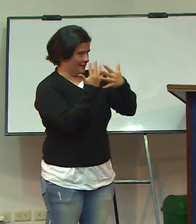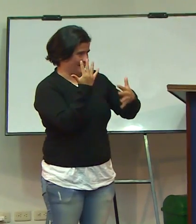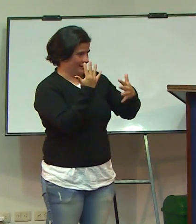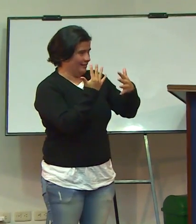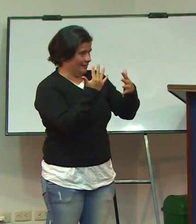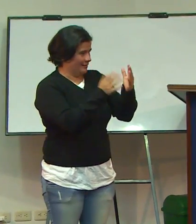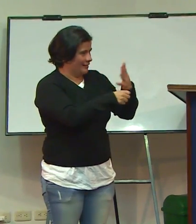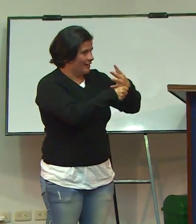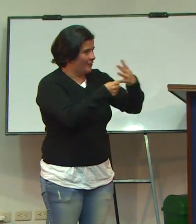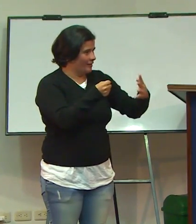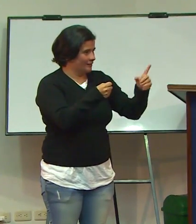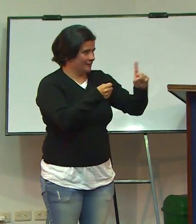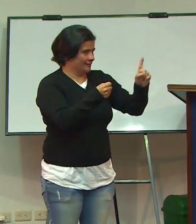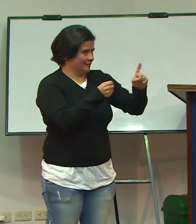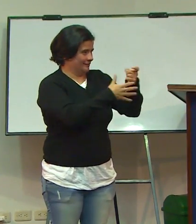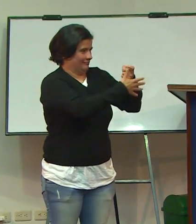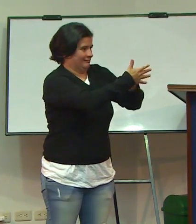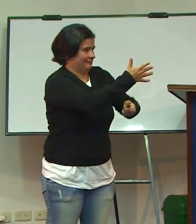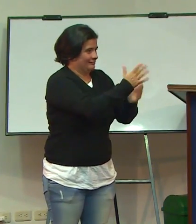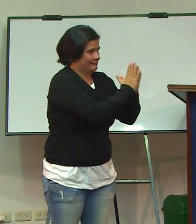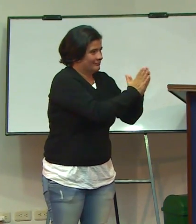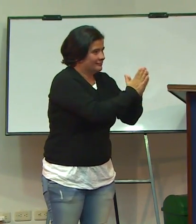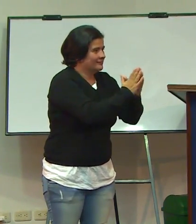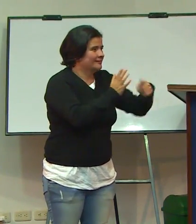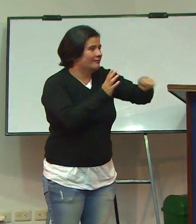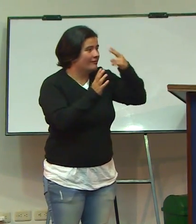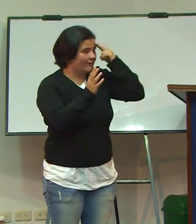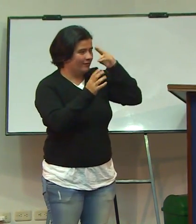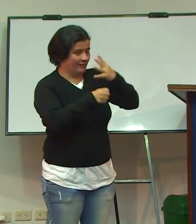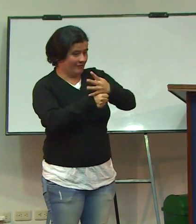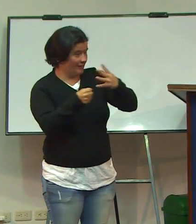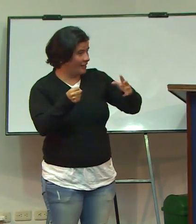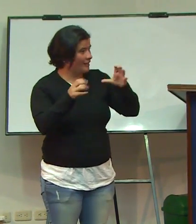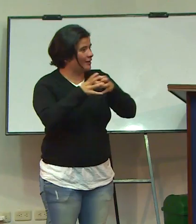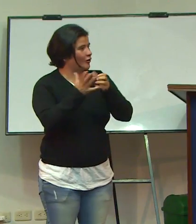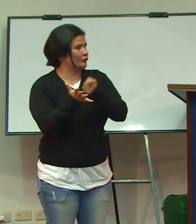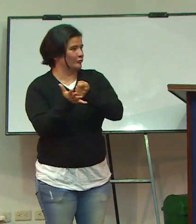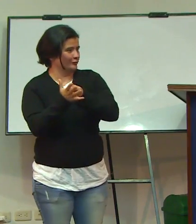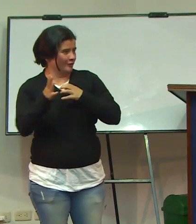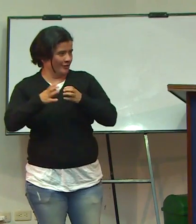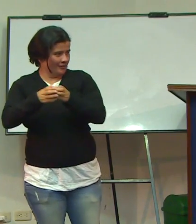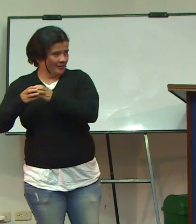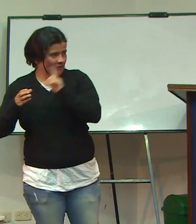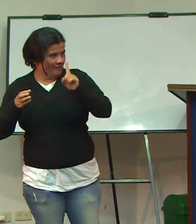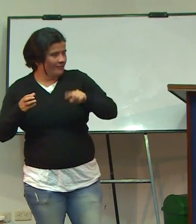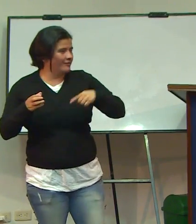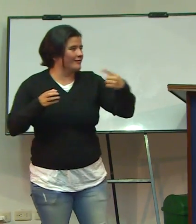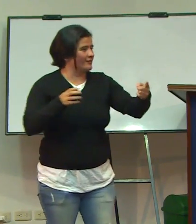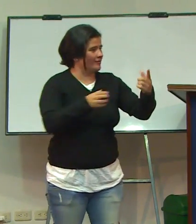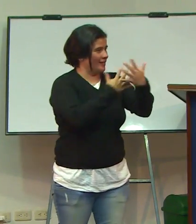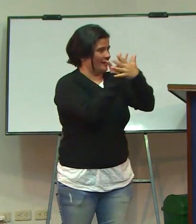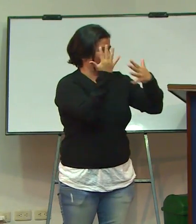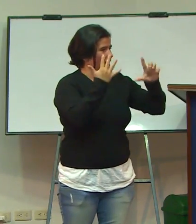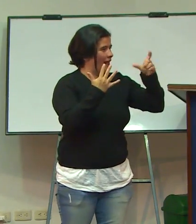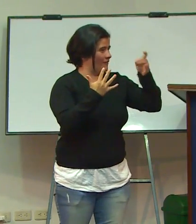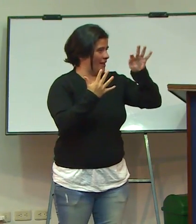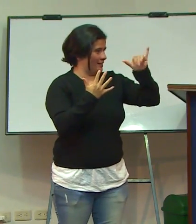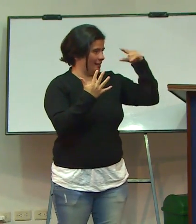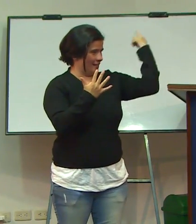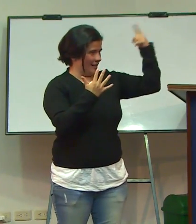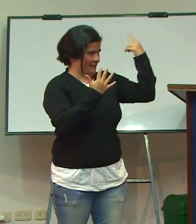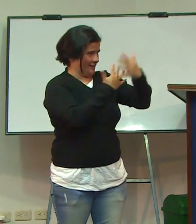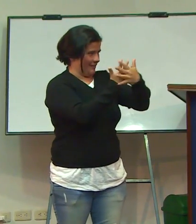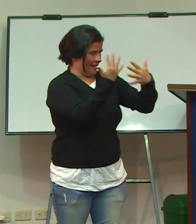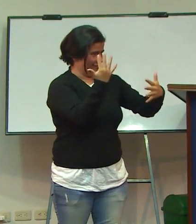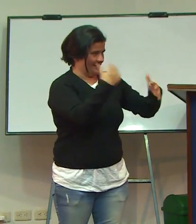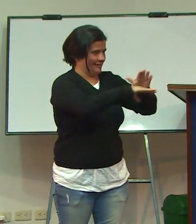¿A mí? Es que quiero hacerle una corrección a la intérprete en ese momento que hizo una seña mal sobre el grupo